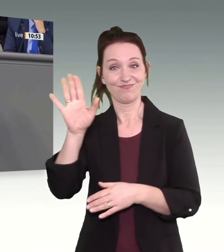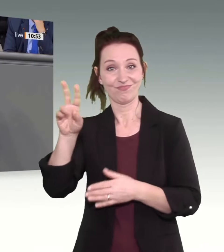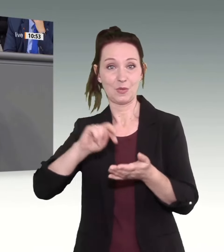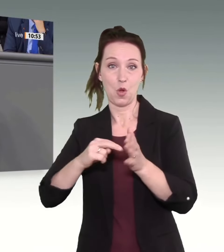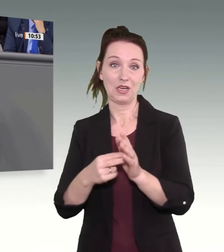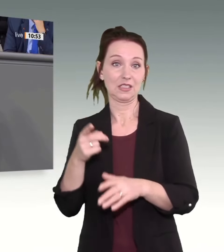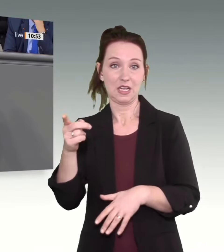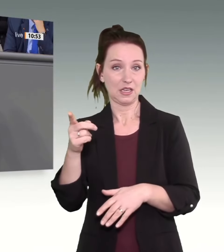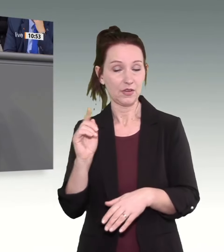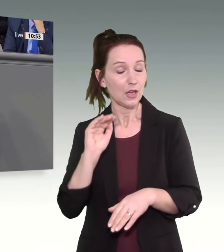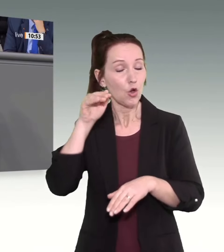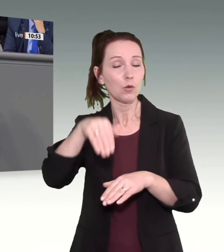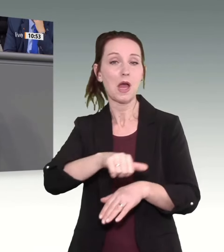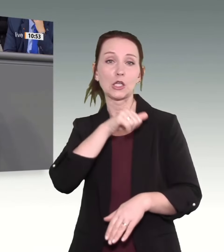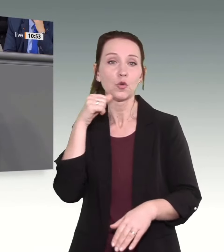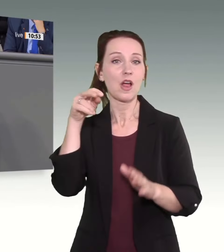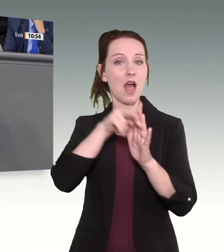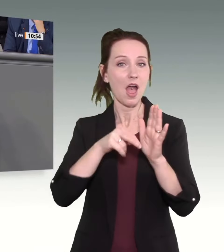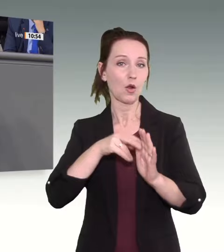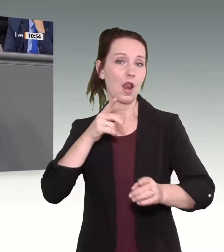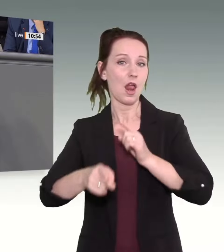Sie haben zu hohe energetischen Standards,